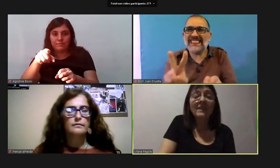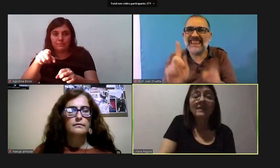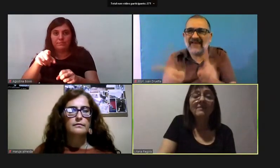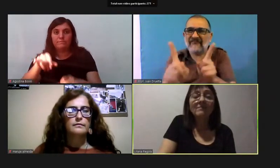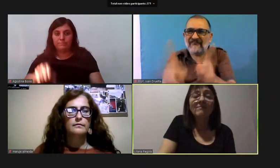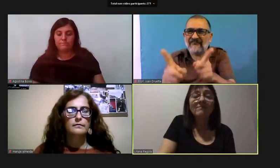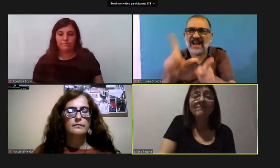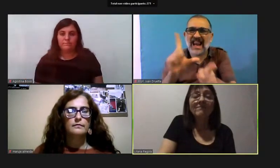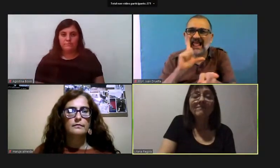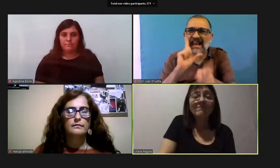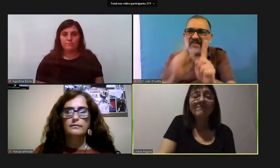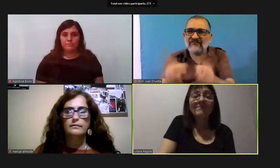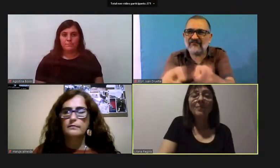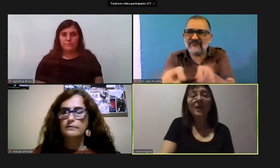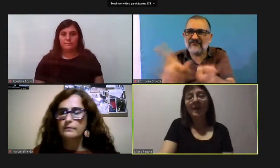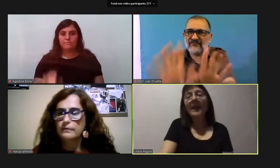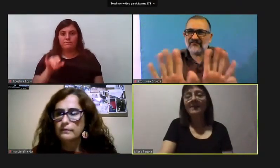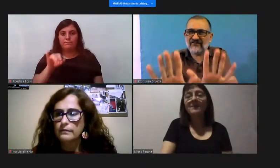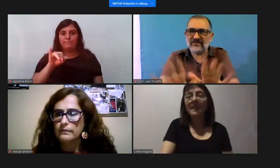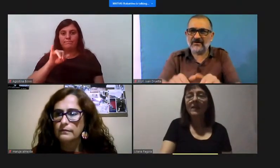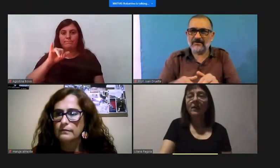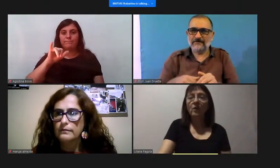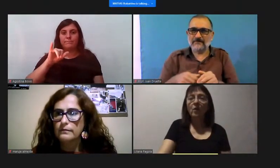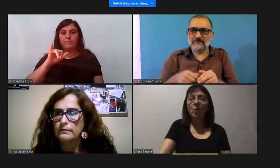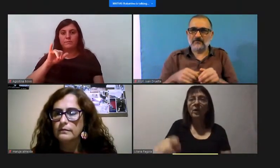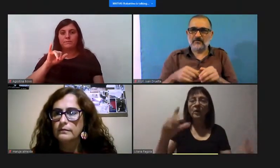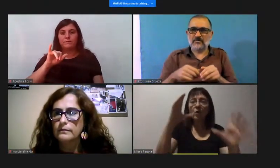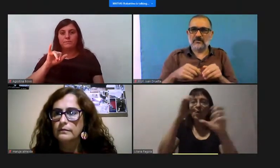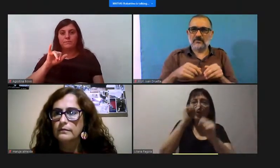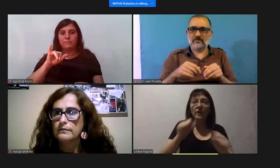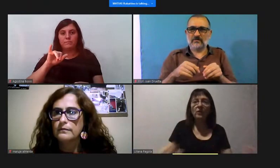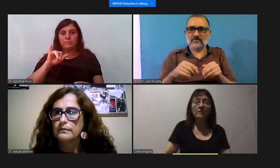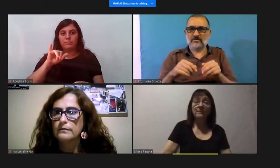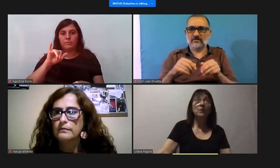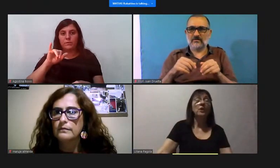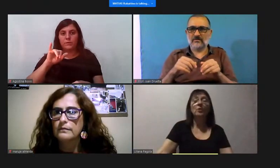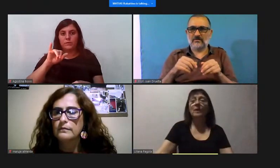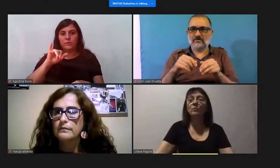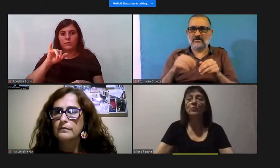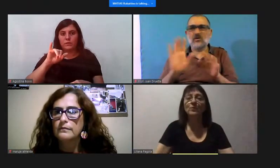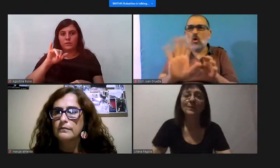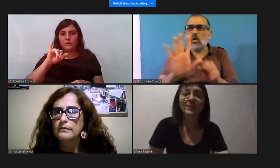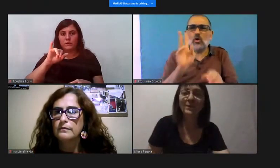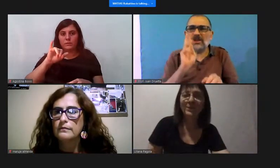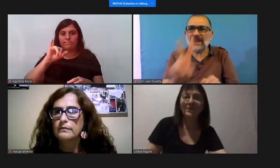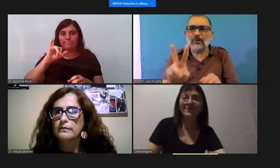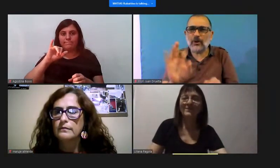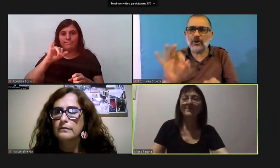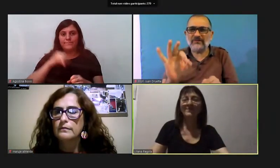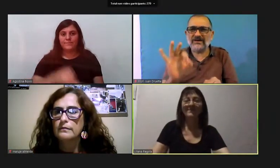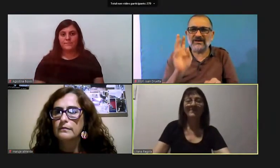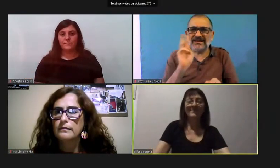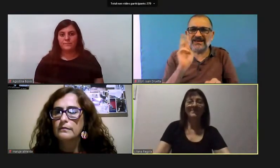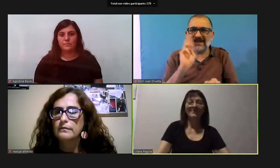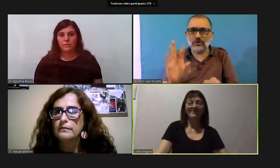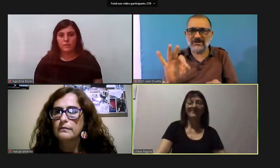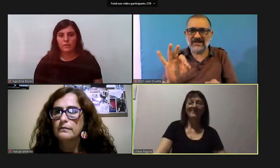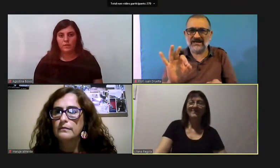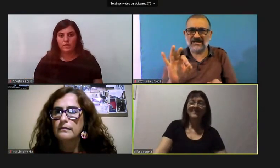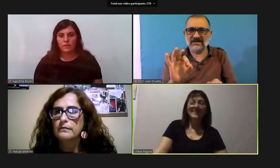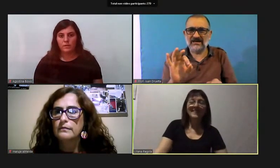Sí. Bueno, dale. Uy, qué oscuro que estoy. No tengo más luz.